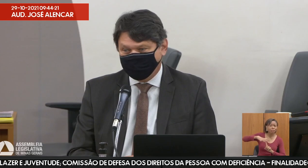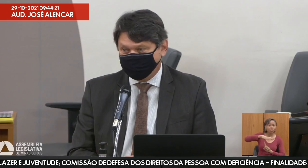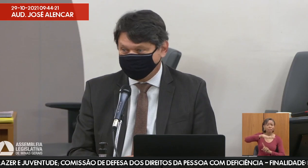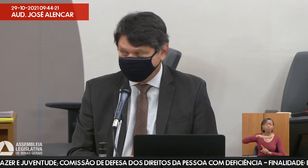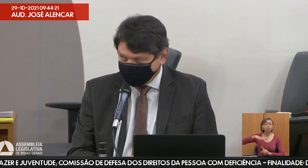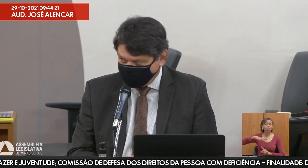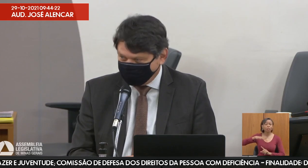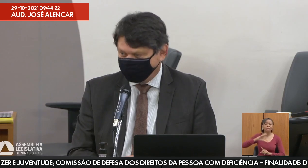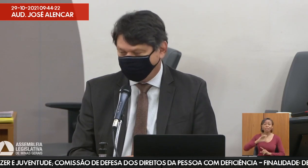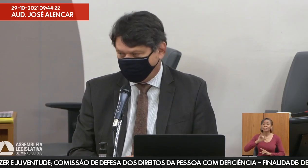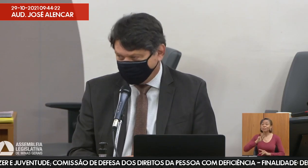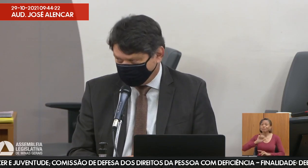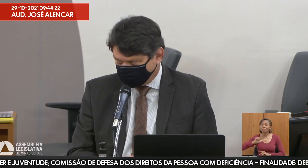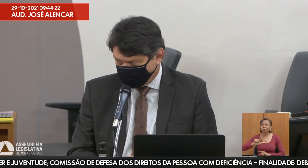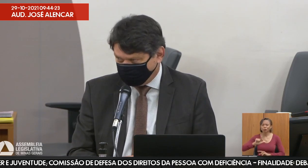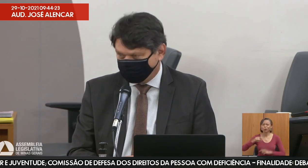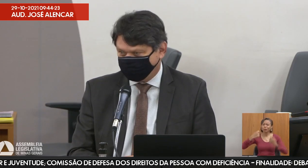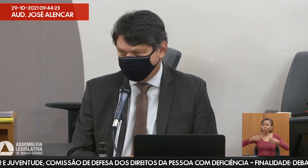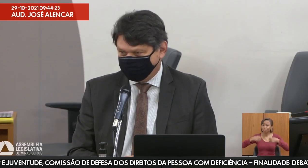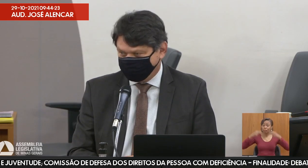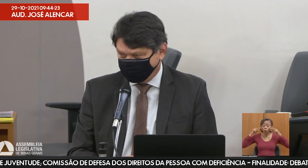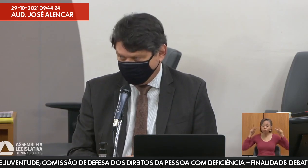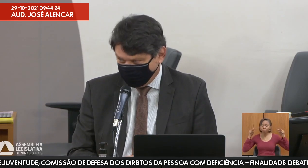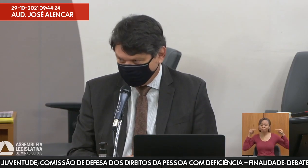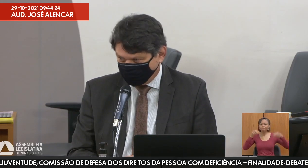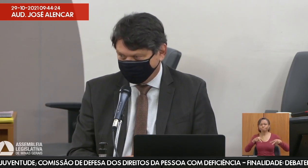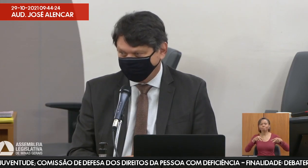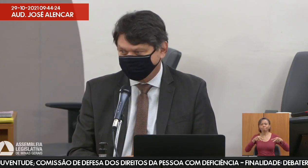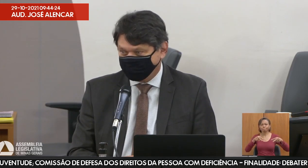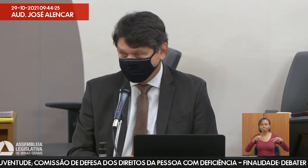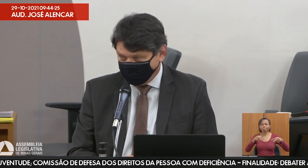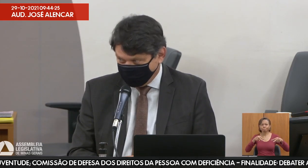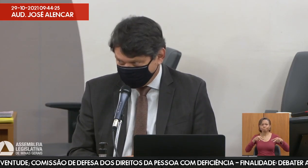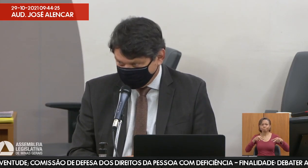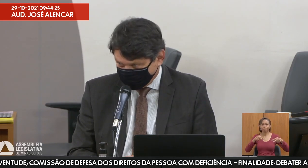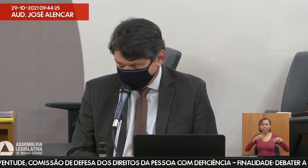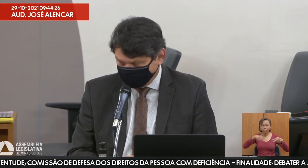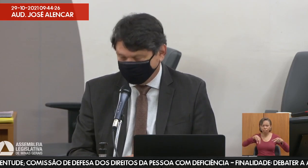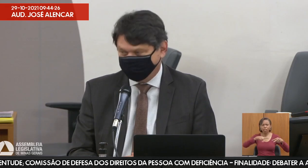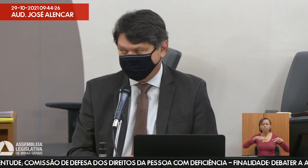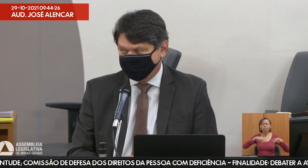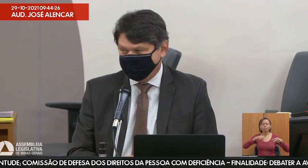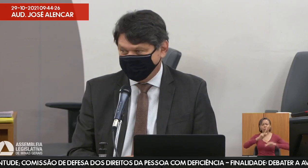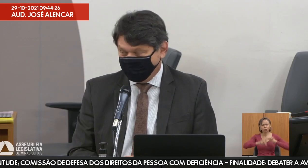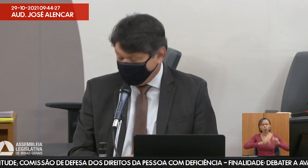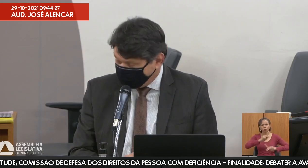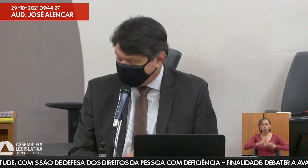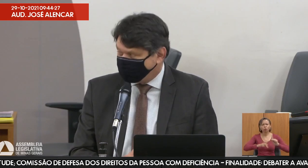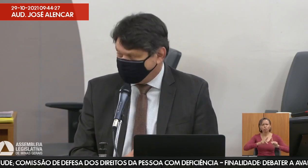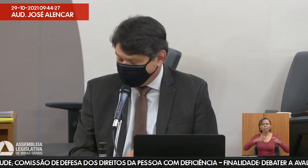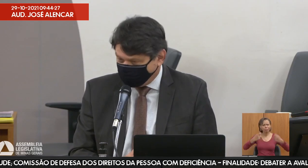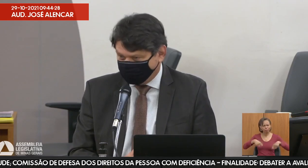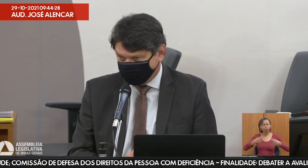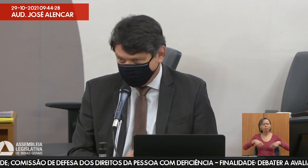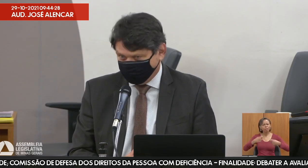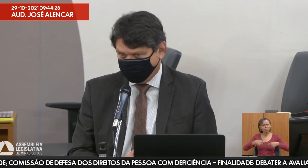ela tem que voltar os olhos para esse segmento. É necessário. É preciso essa evolução,